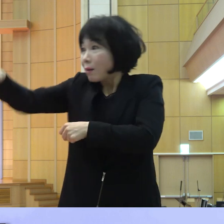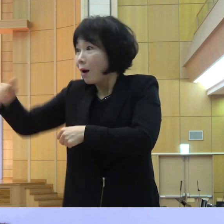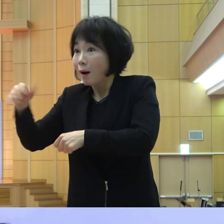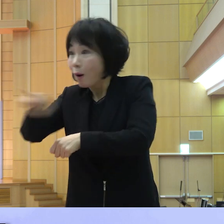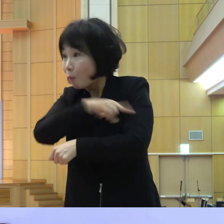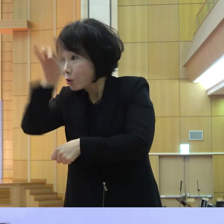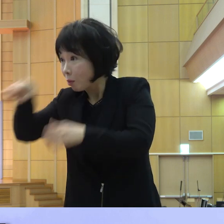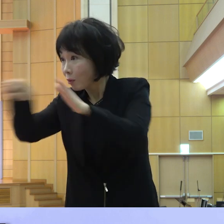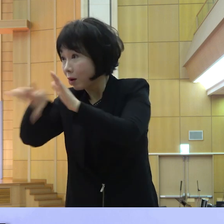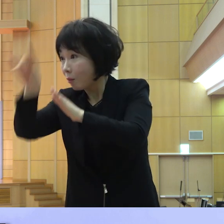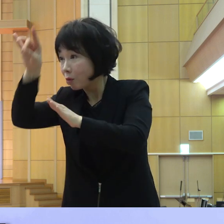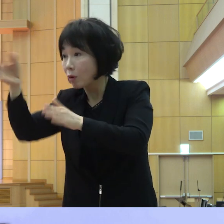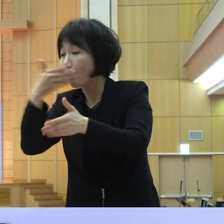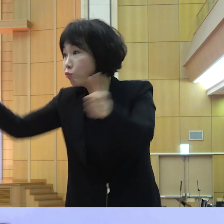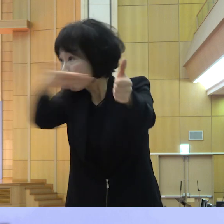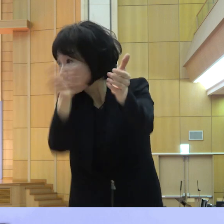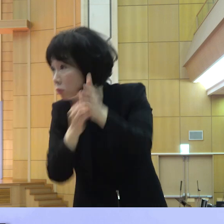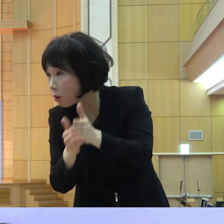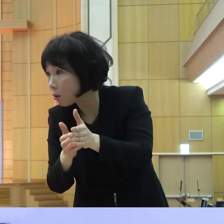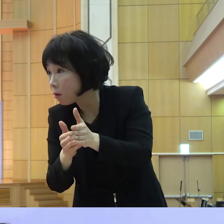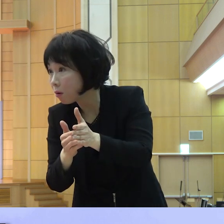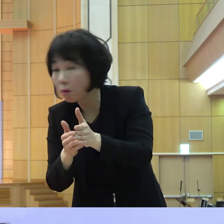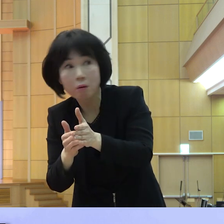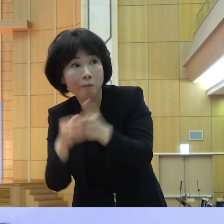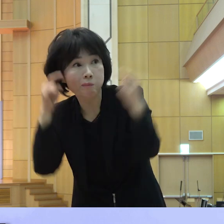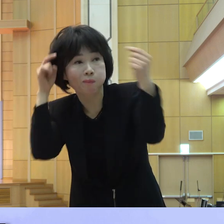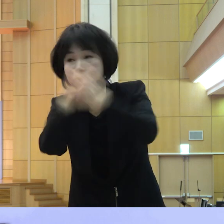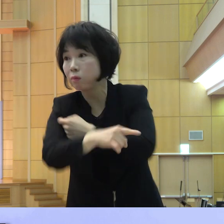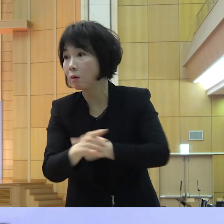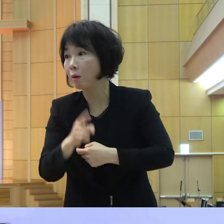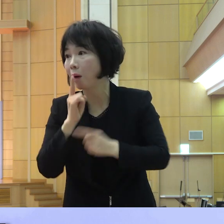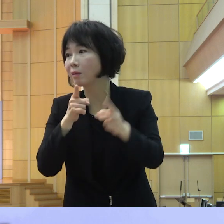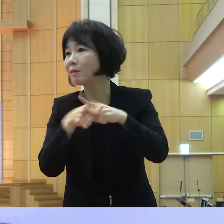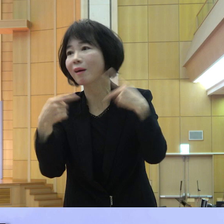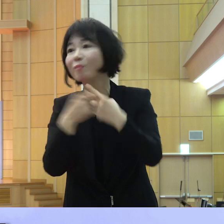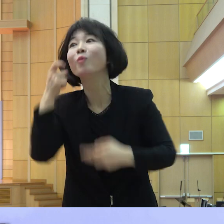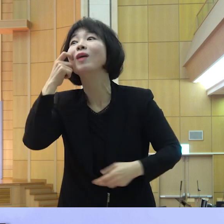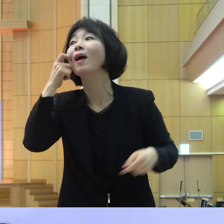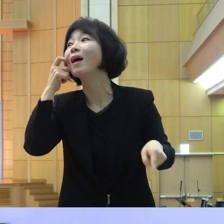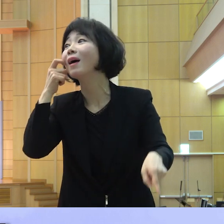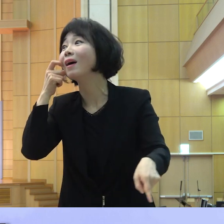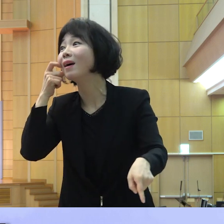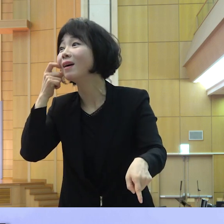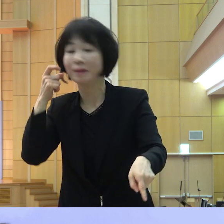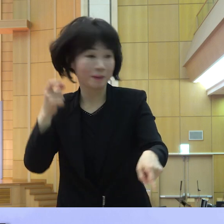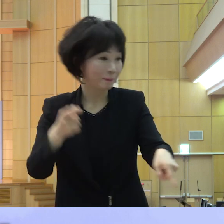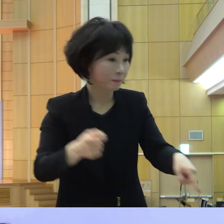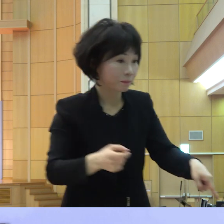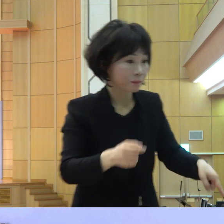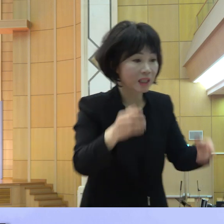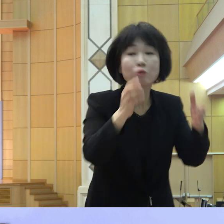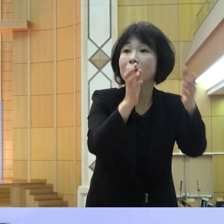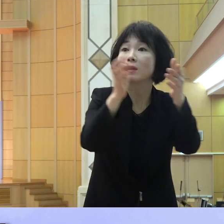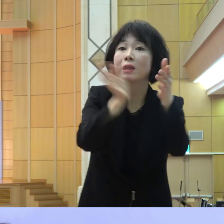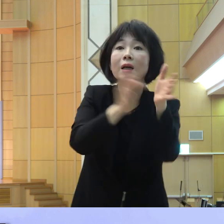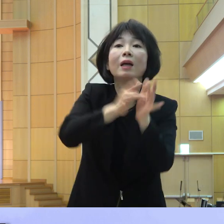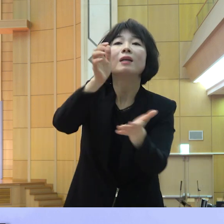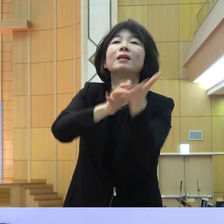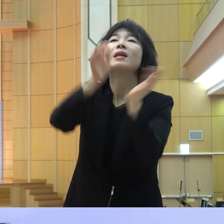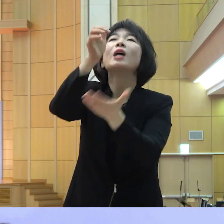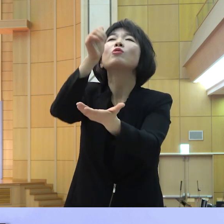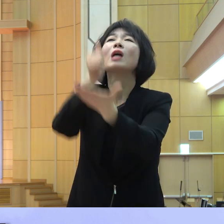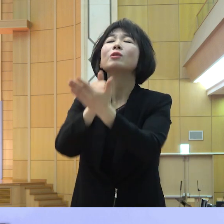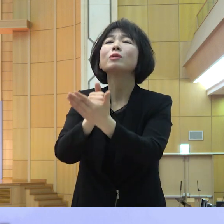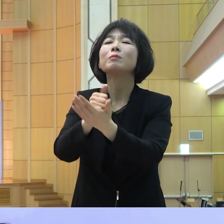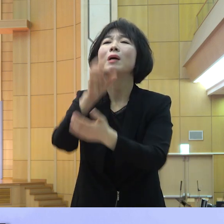어떻게 뭐 너희가 알지 못하는 양식이 있다고 그러지? 지금 그러고 말하죠. 3, 4절에 예수께서 이르시되 나의